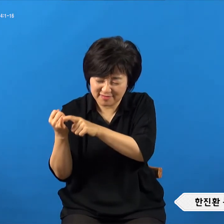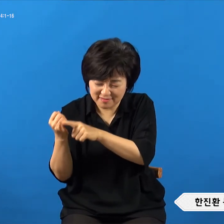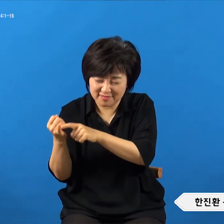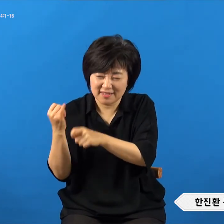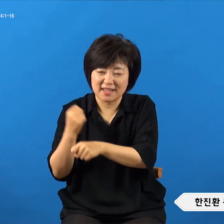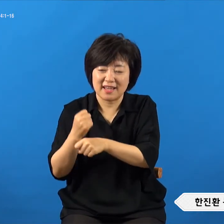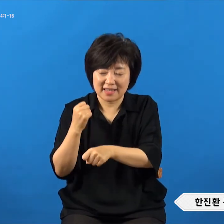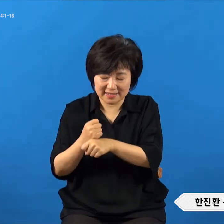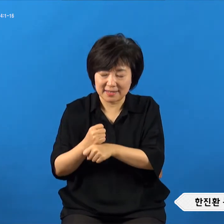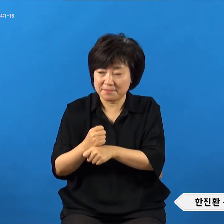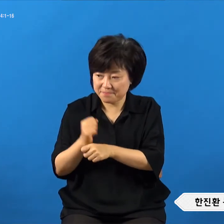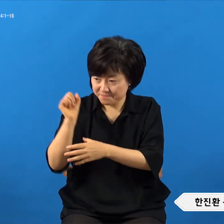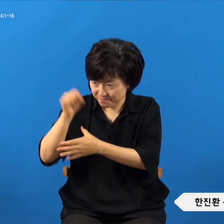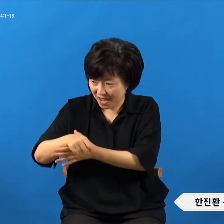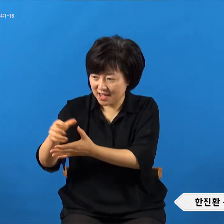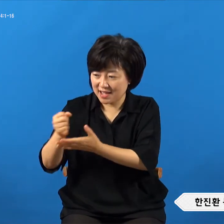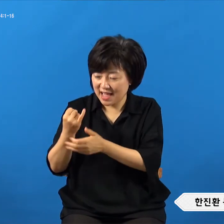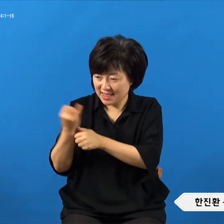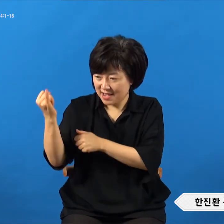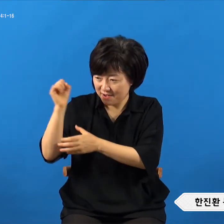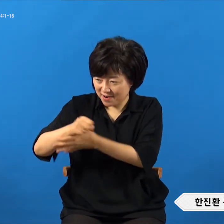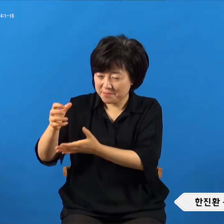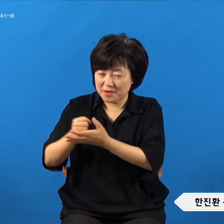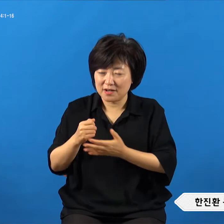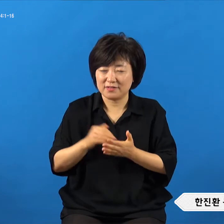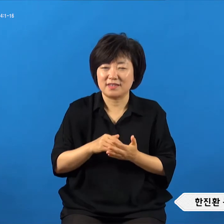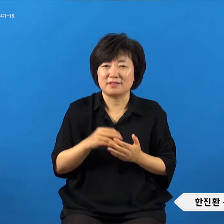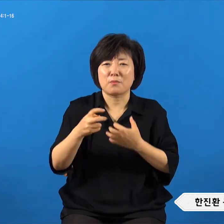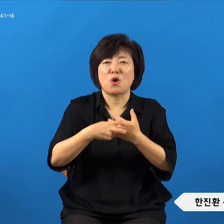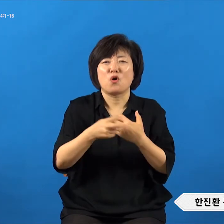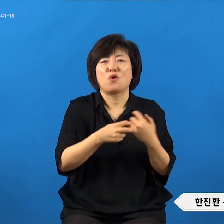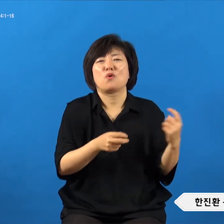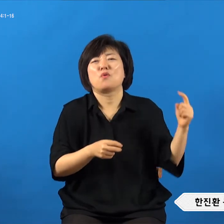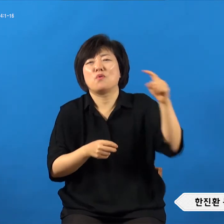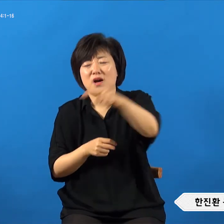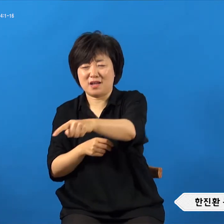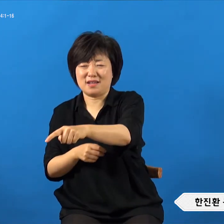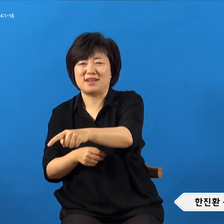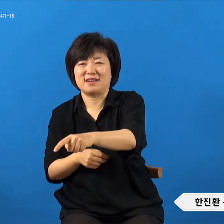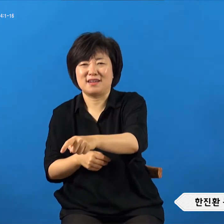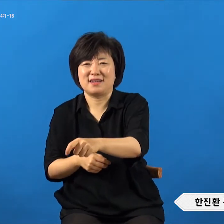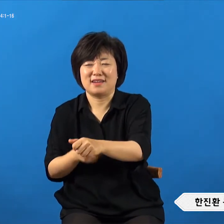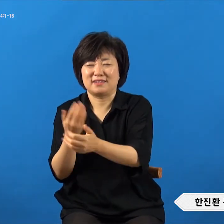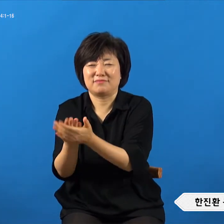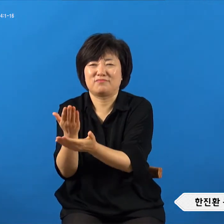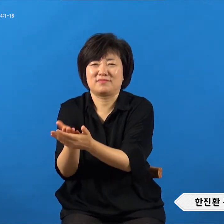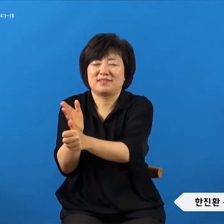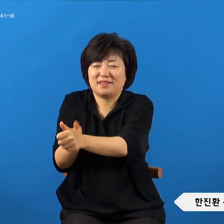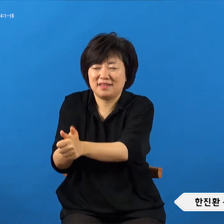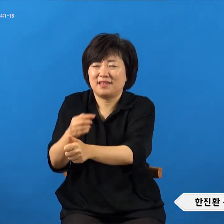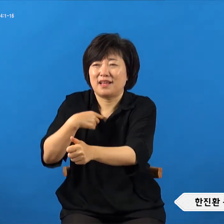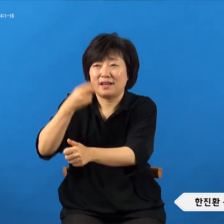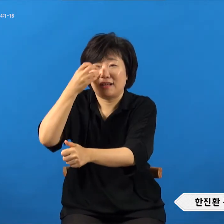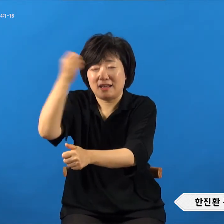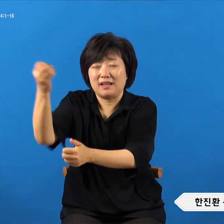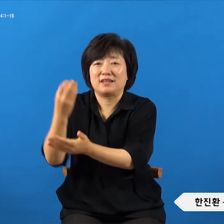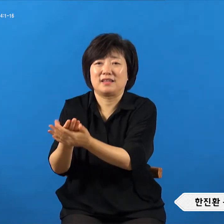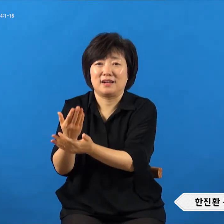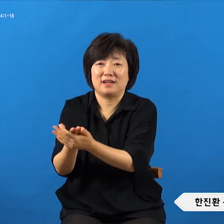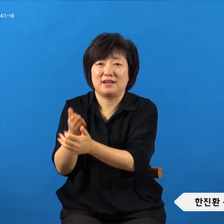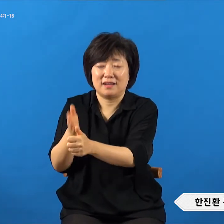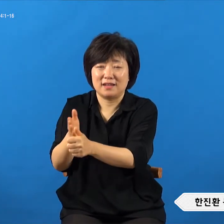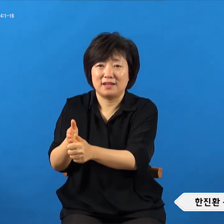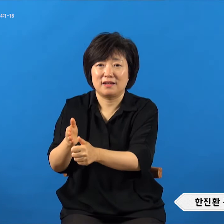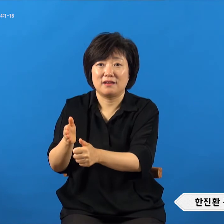것입니다. 그 얘기를 다 듣고는 의사가 병원 원장님에게 보고를 했습니다. 원장님은 어느 큰